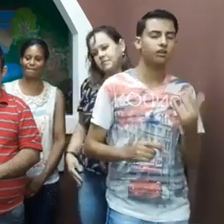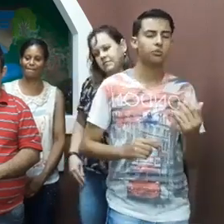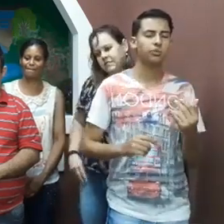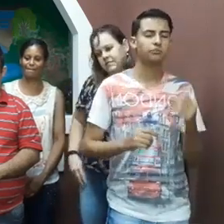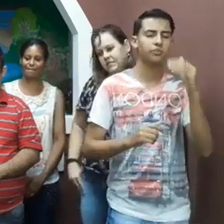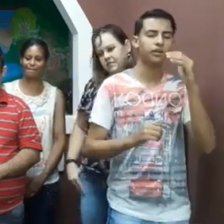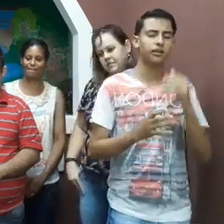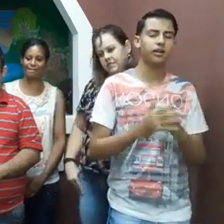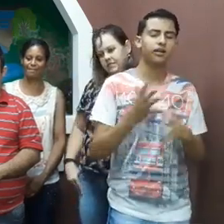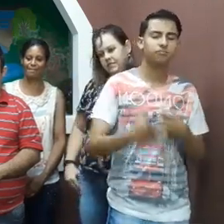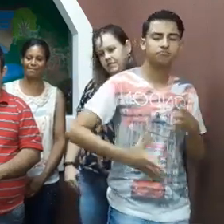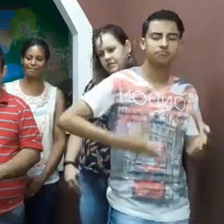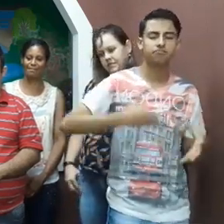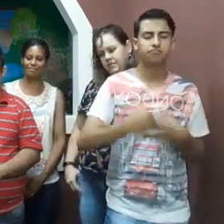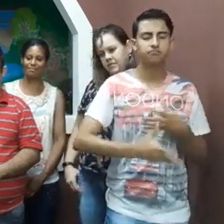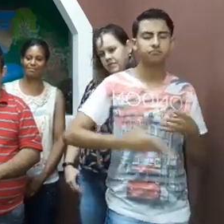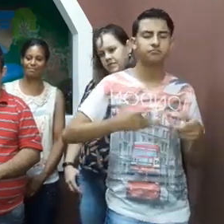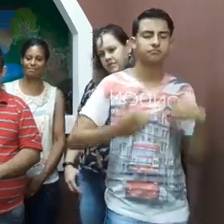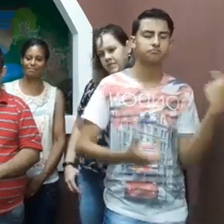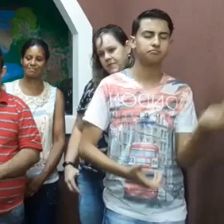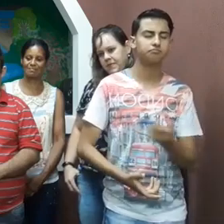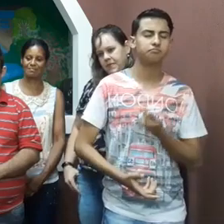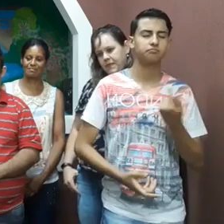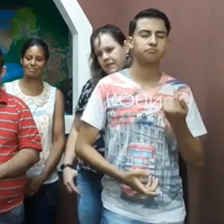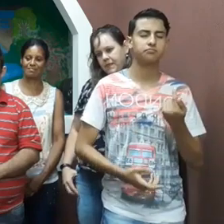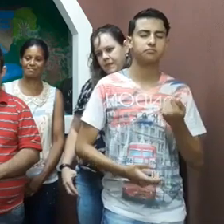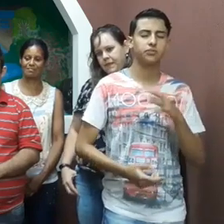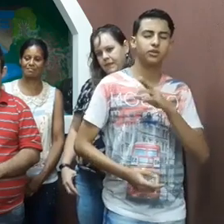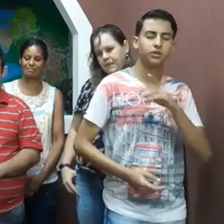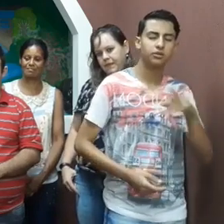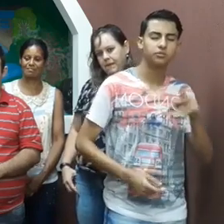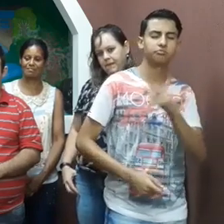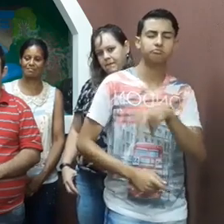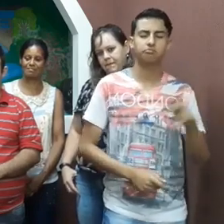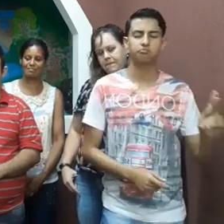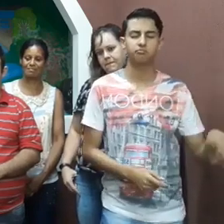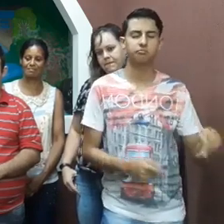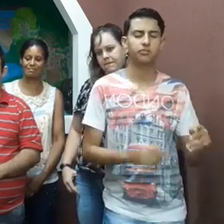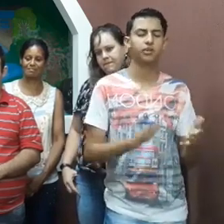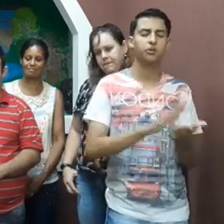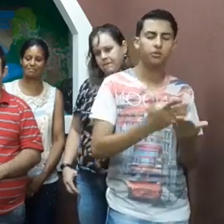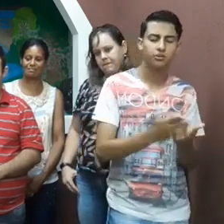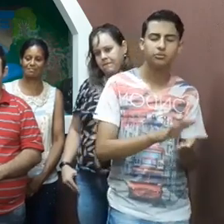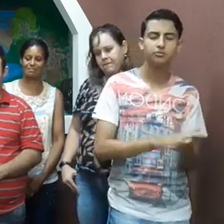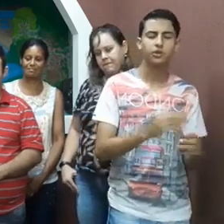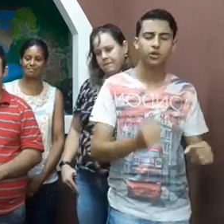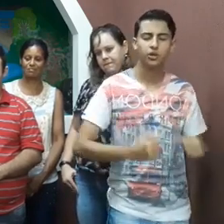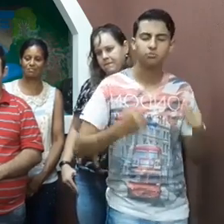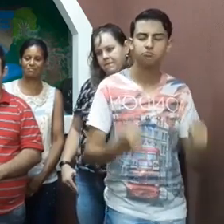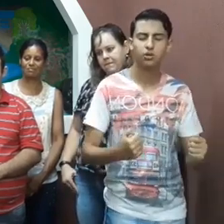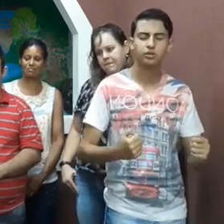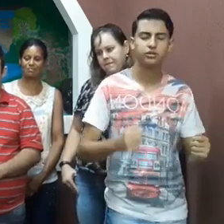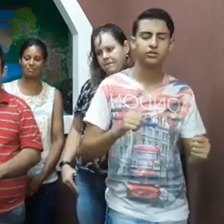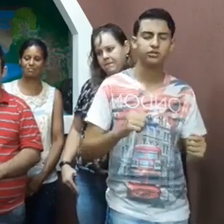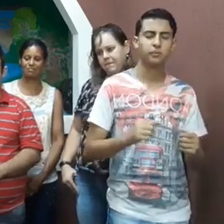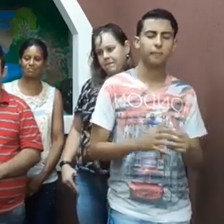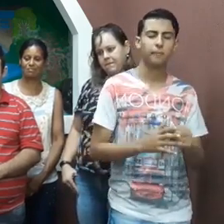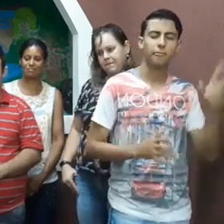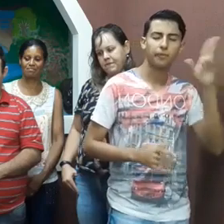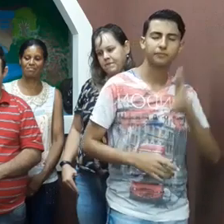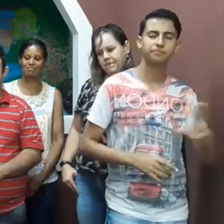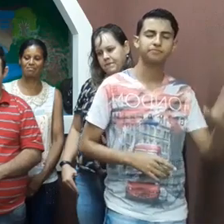sinais. Deus, que os nossos irmãos, ó Pai, os professores, ó Pai, que possam, Pai, estar sendo inspirados